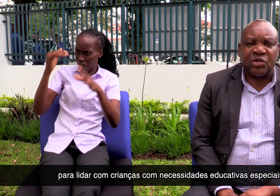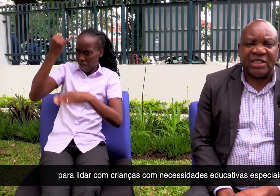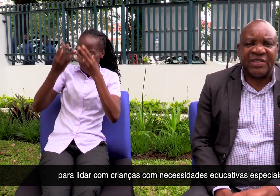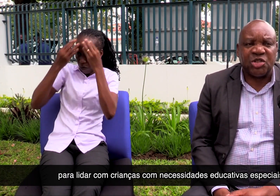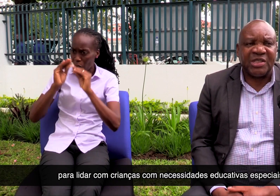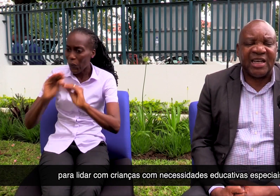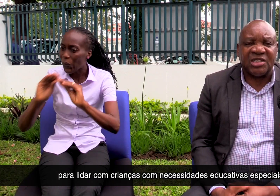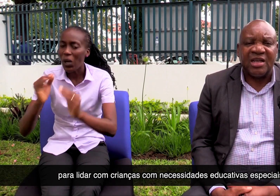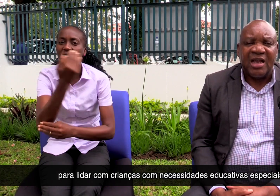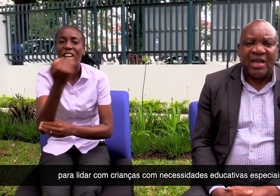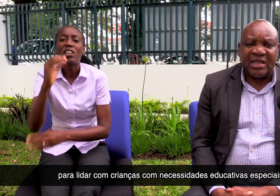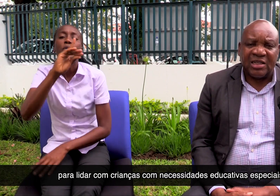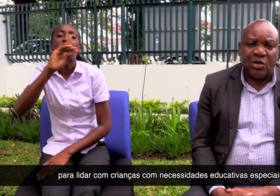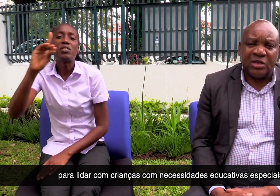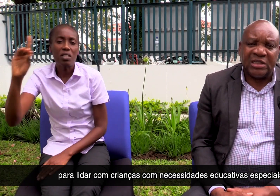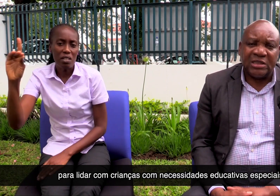necessidades educativas especiais.